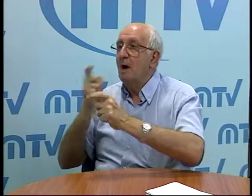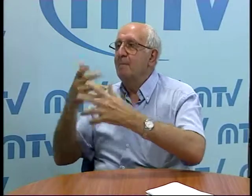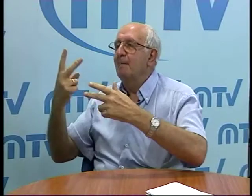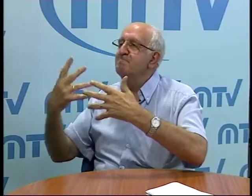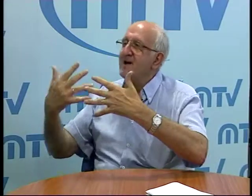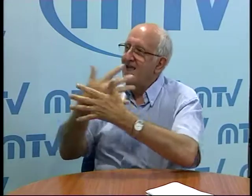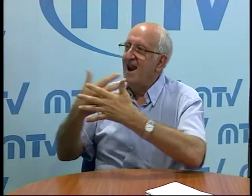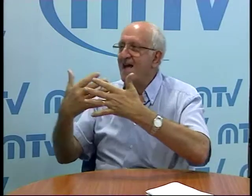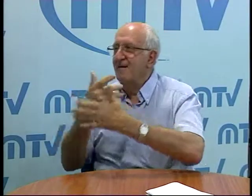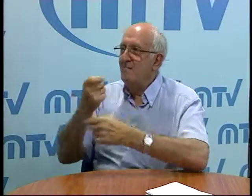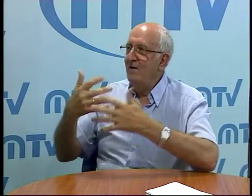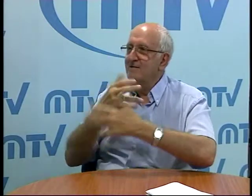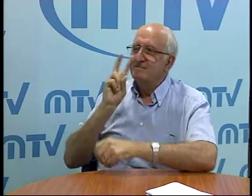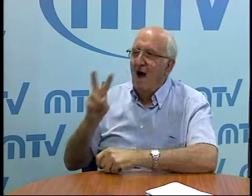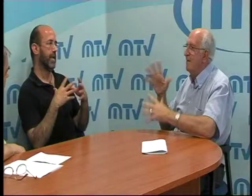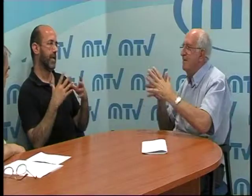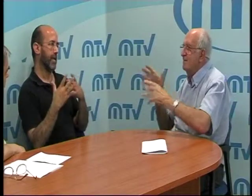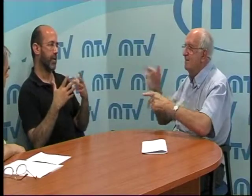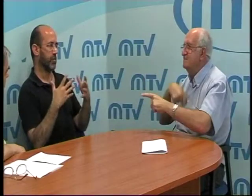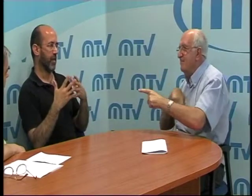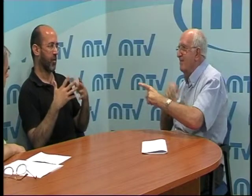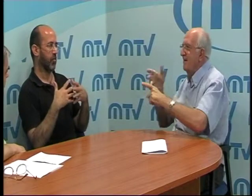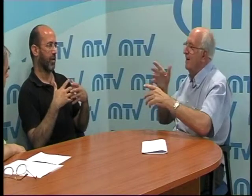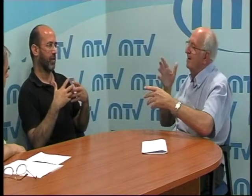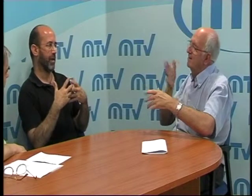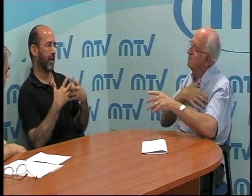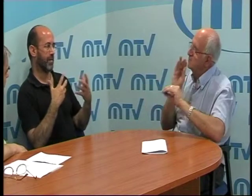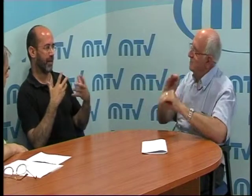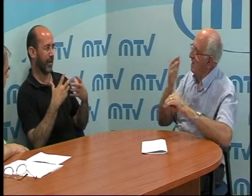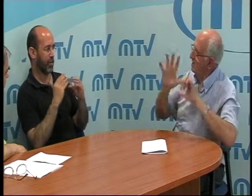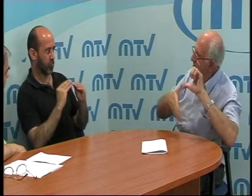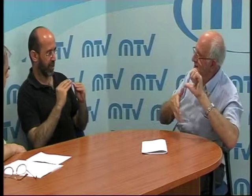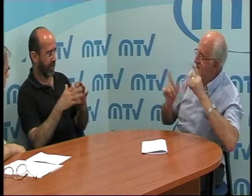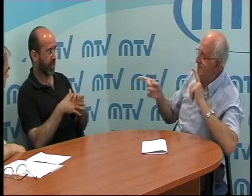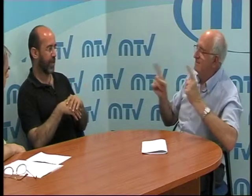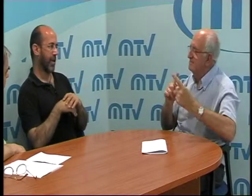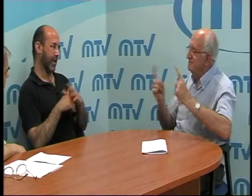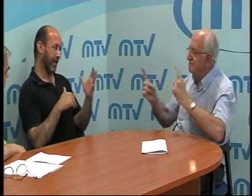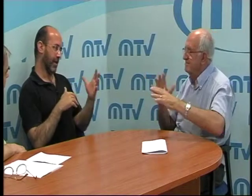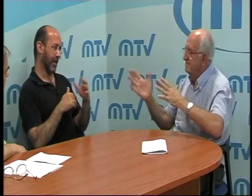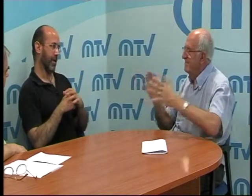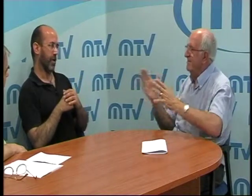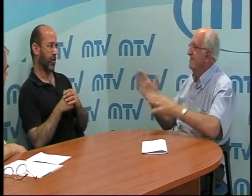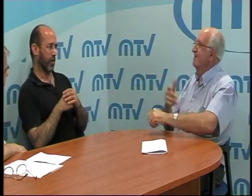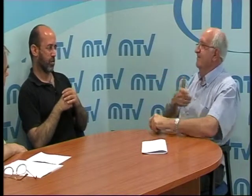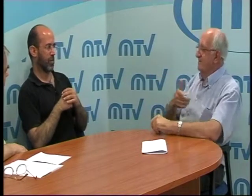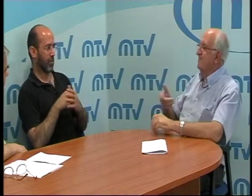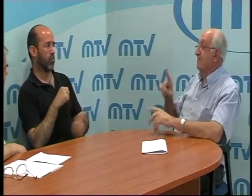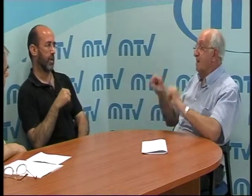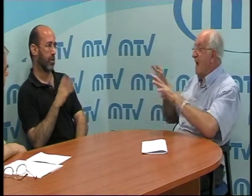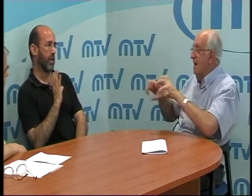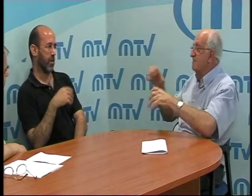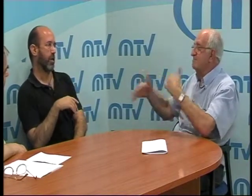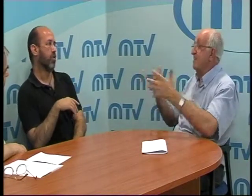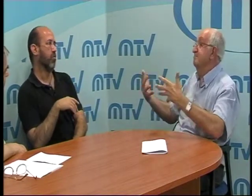aprenderlas y para ir un poco adaptándote a la comunicación y utilizar un poco la mezcla entre su país y lo que nosotros